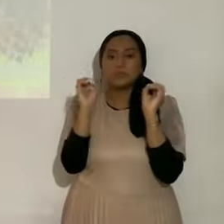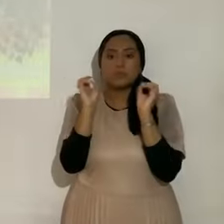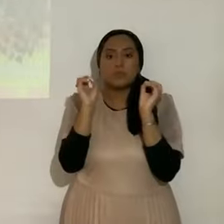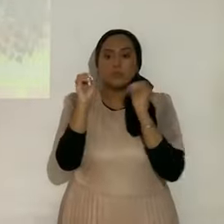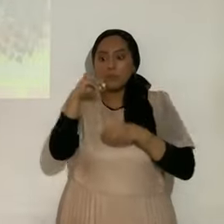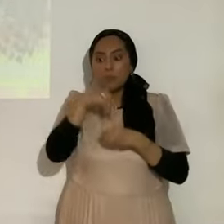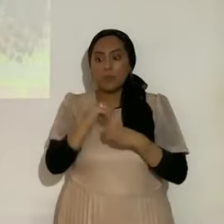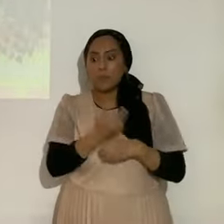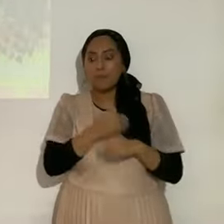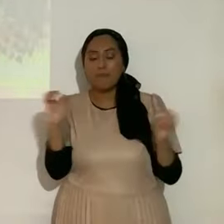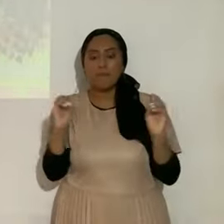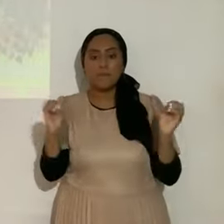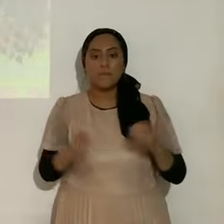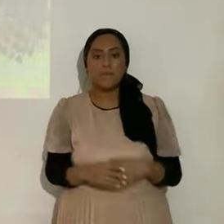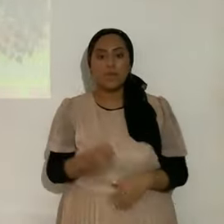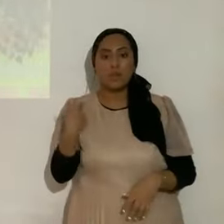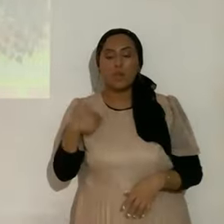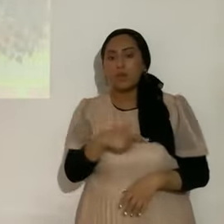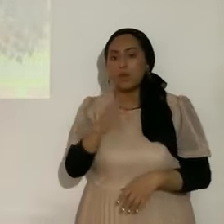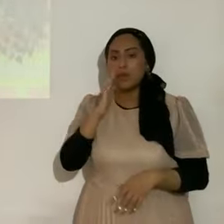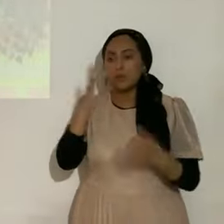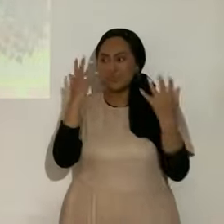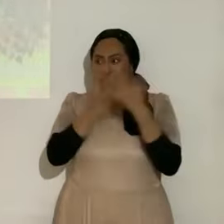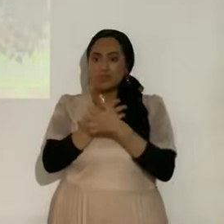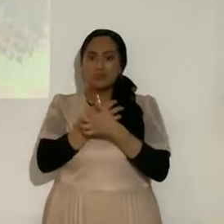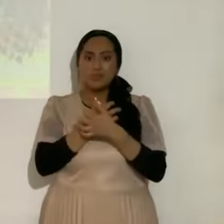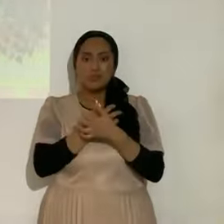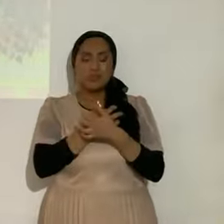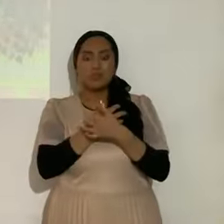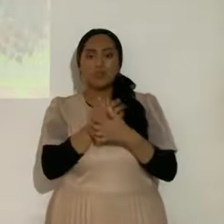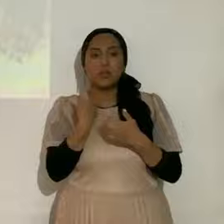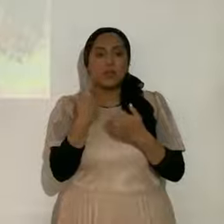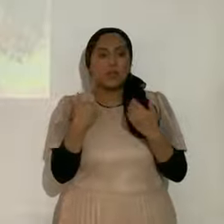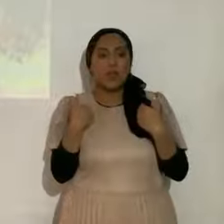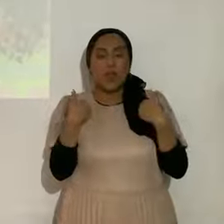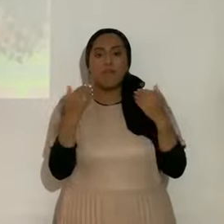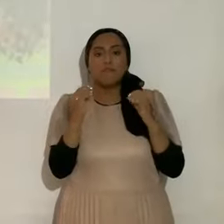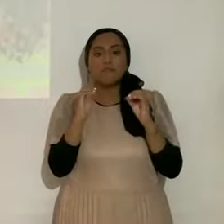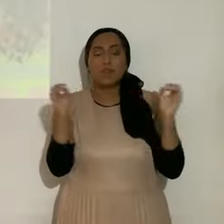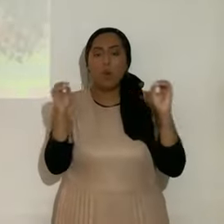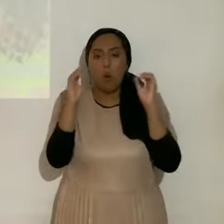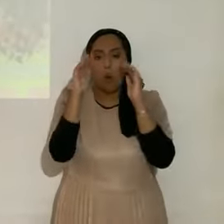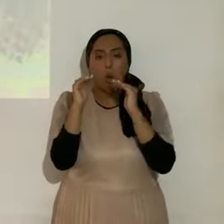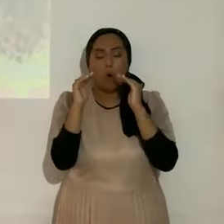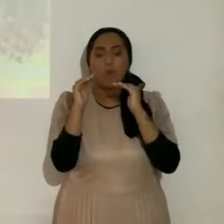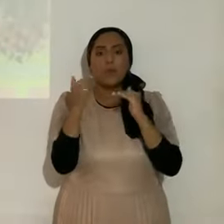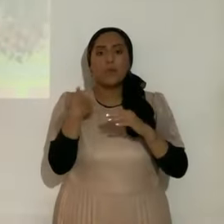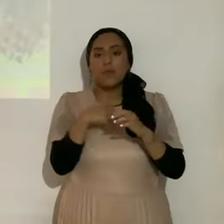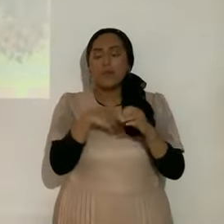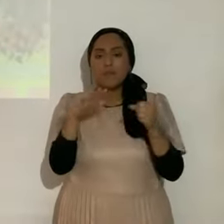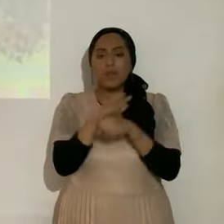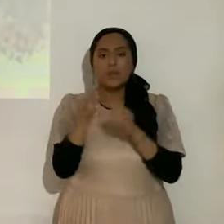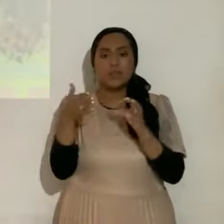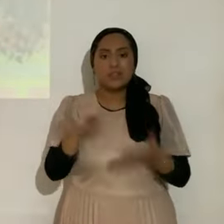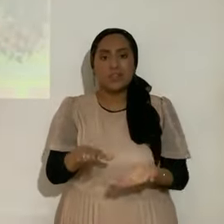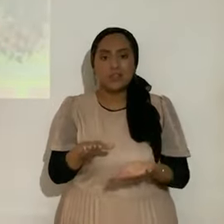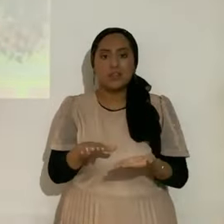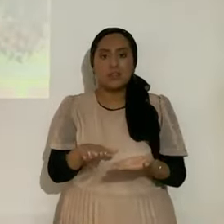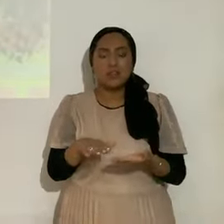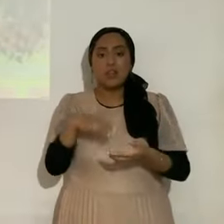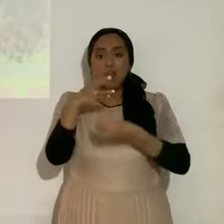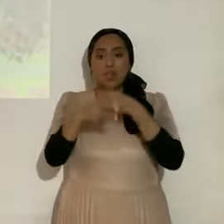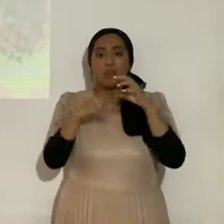no irradiaría en nosotros. Estaríamos opacos. Estaríamos sin esperanza. Estaríamos totalmente muertos.